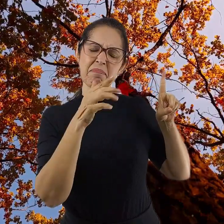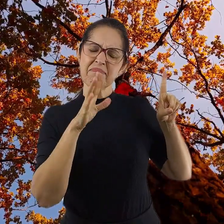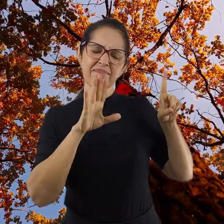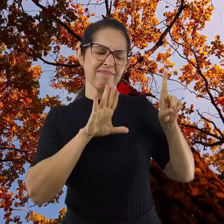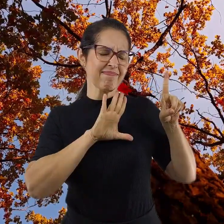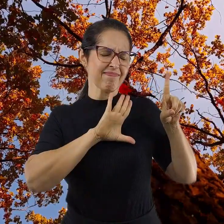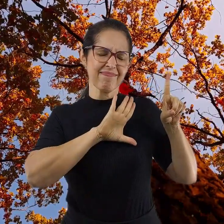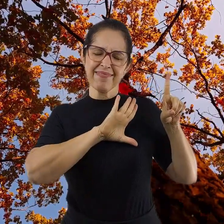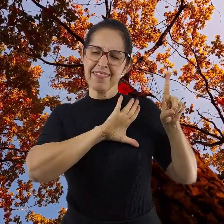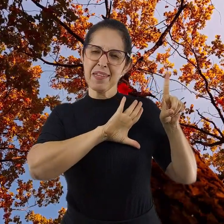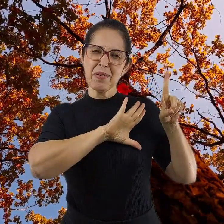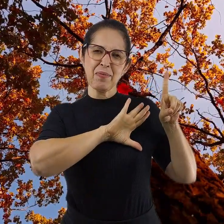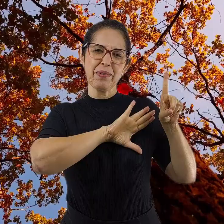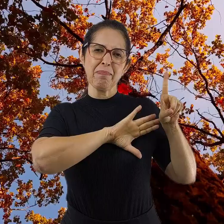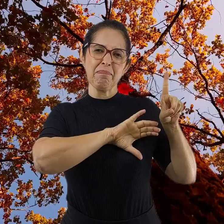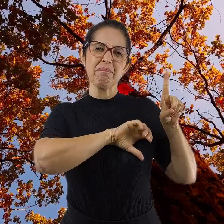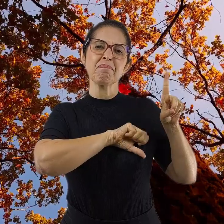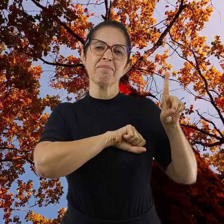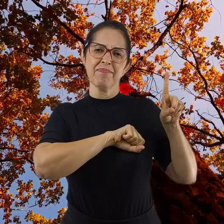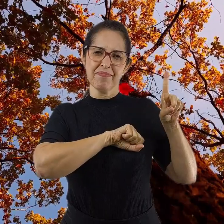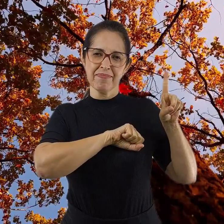amo